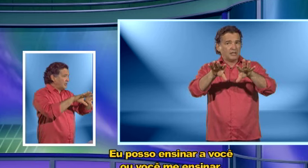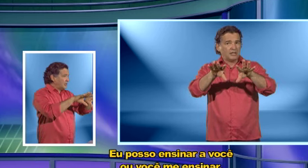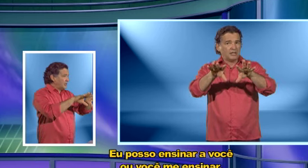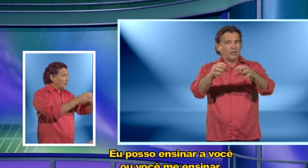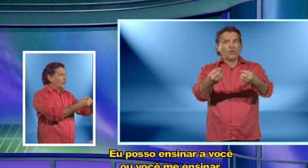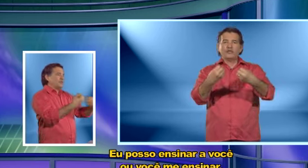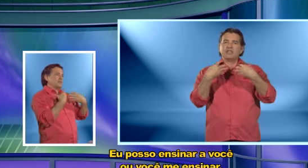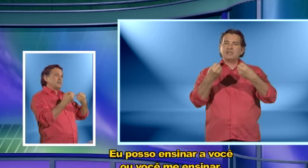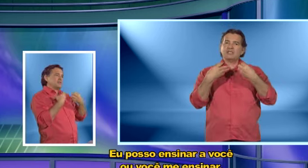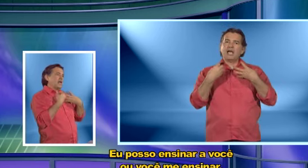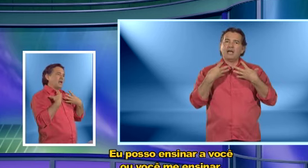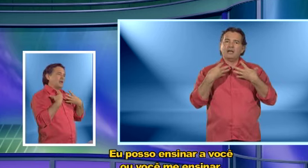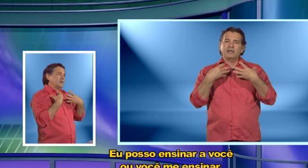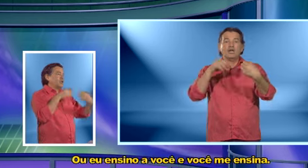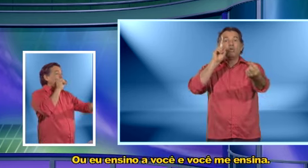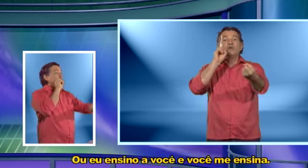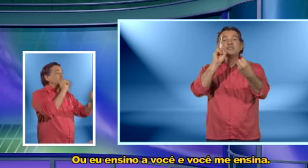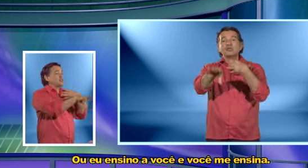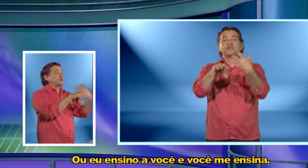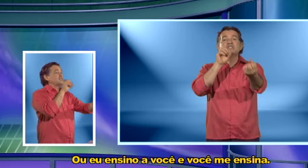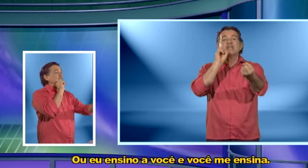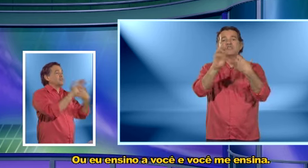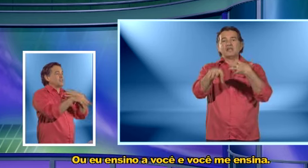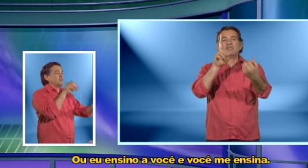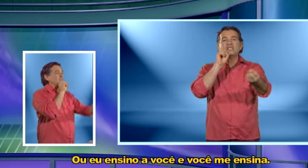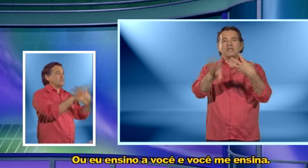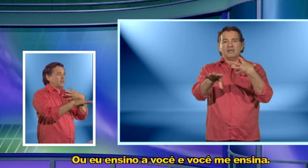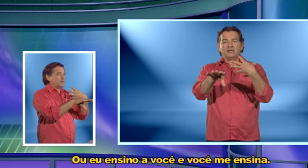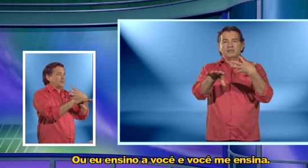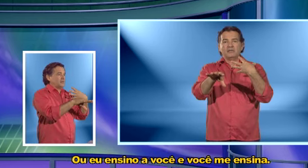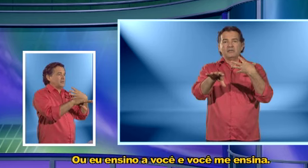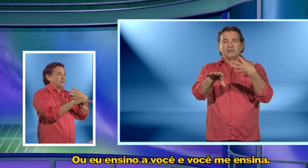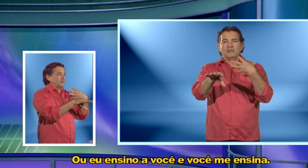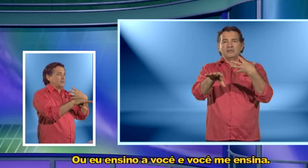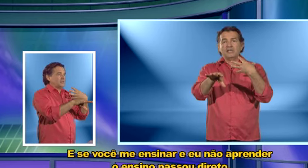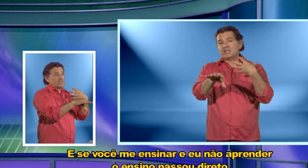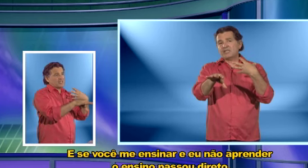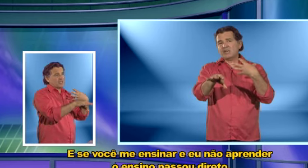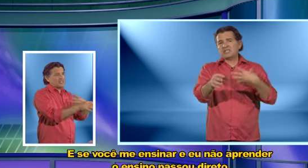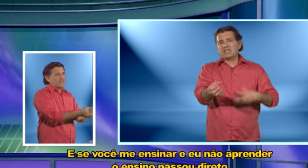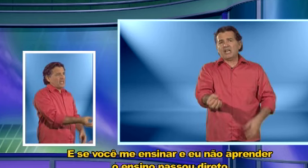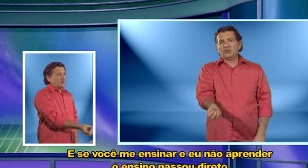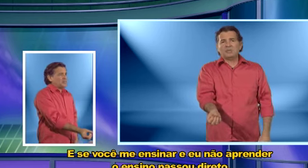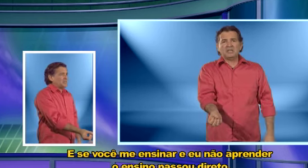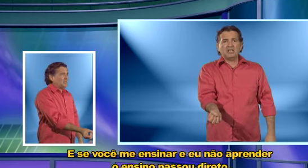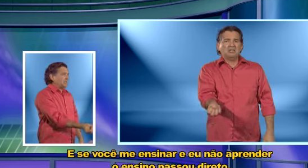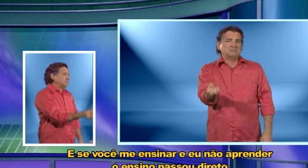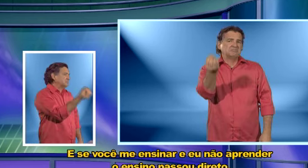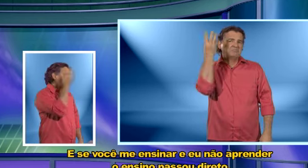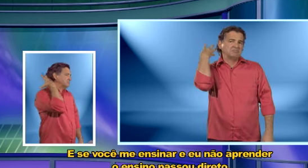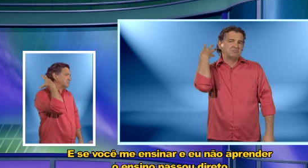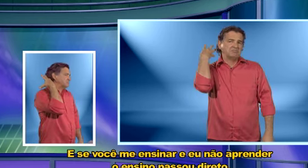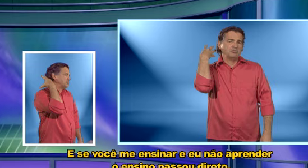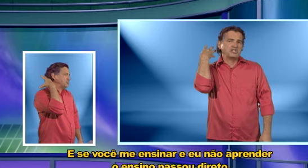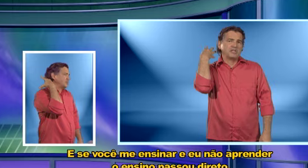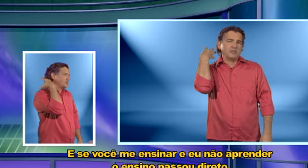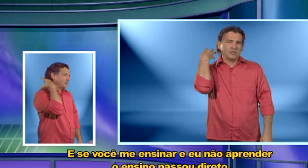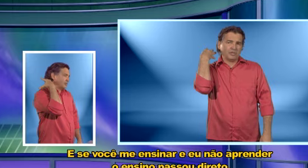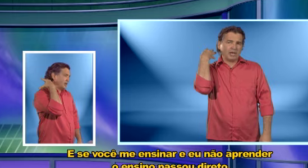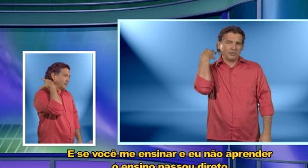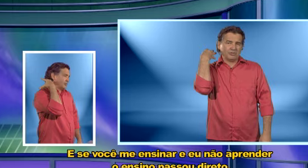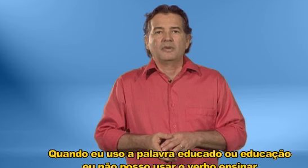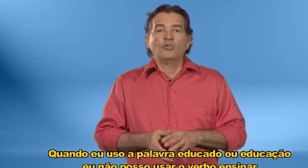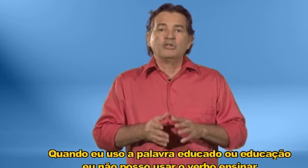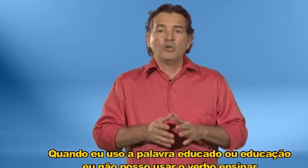você, ou você me ensinar. Ou eu ensino você e você me ensina. E se você me ensinar e eu não aprender, o ensino